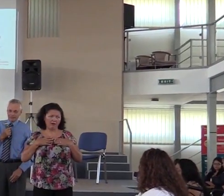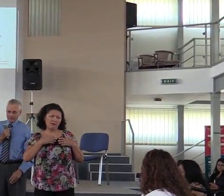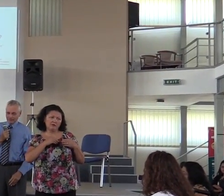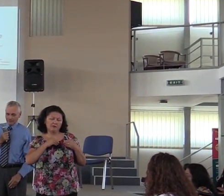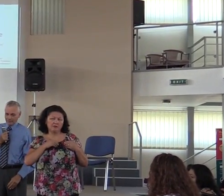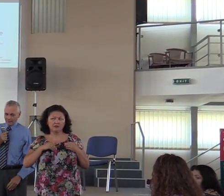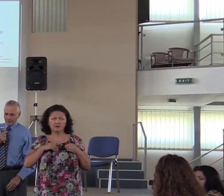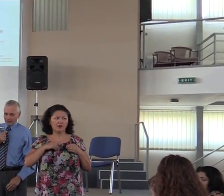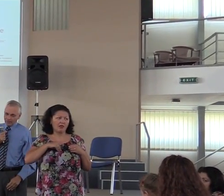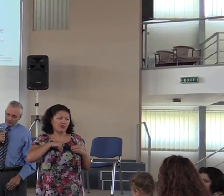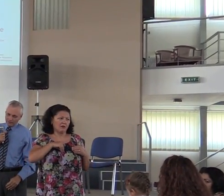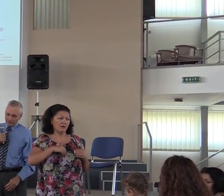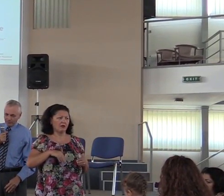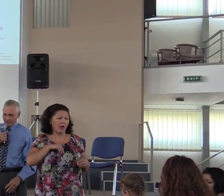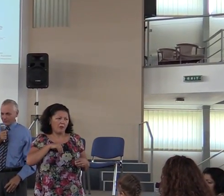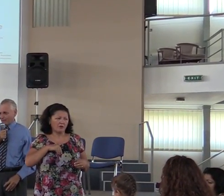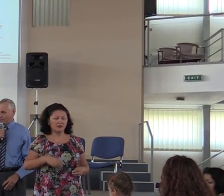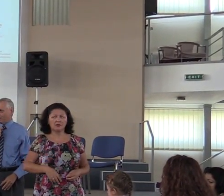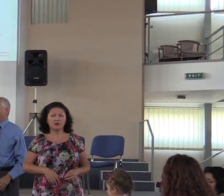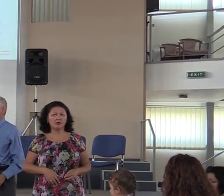That's what the Sabbath is all about.